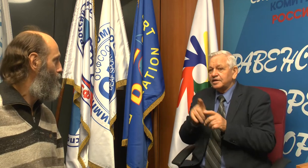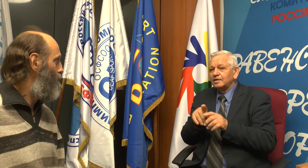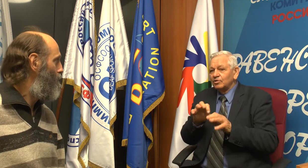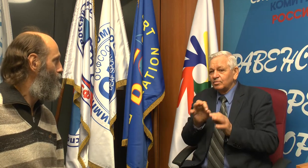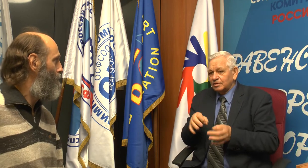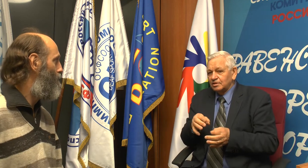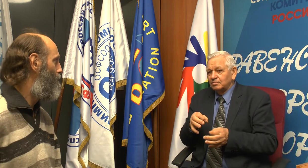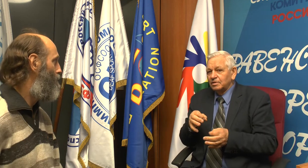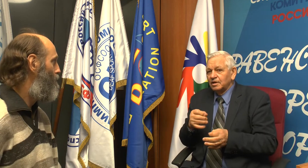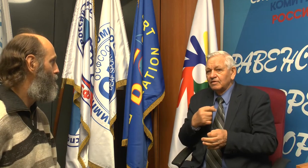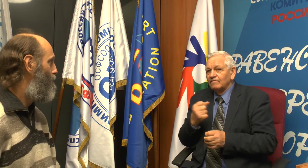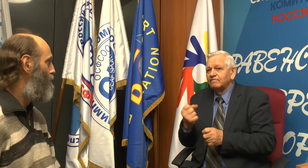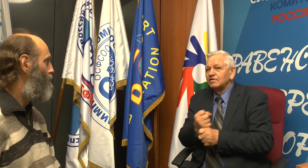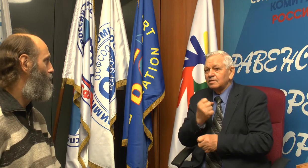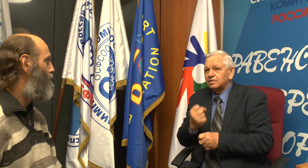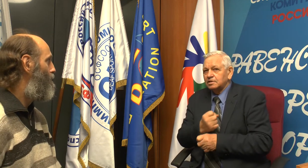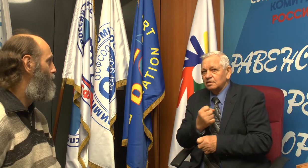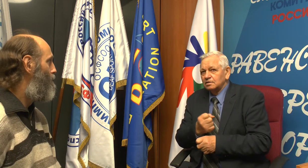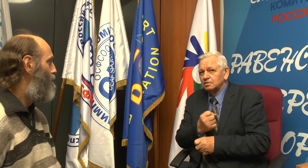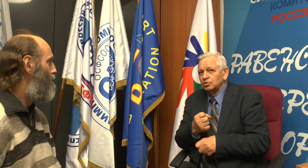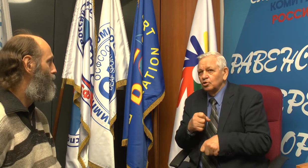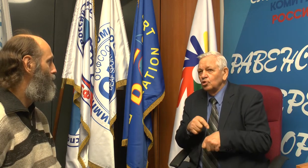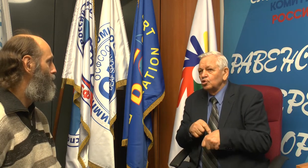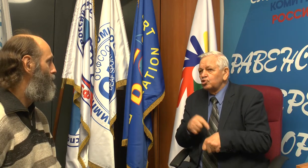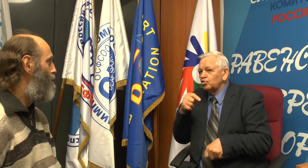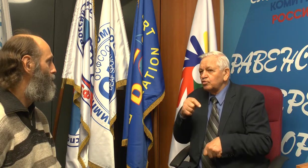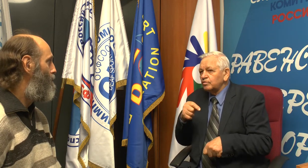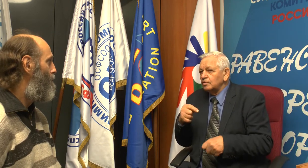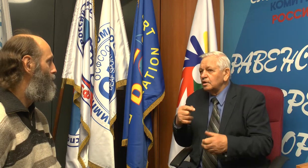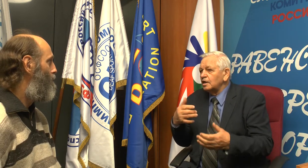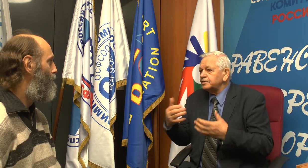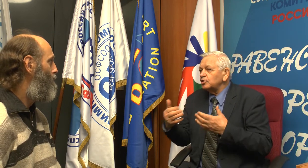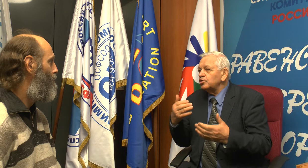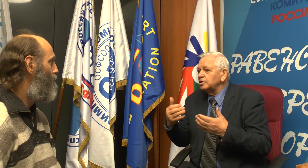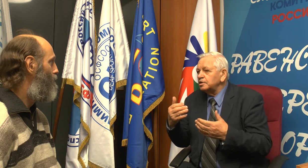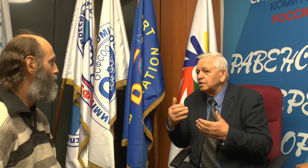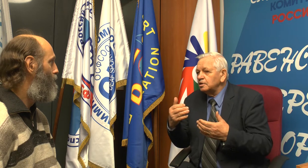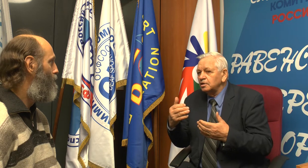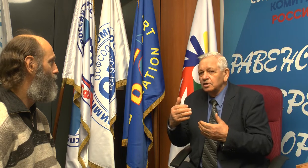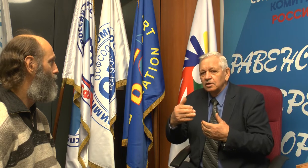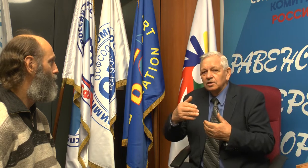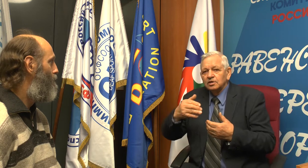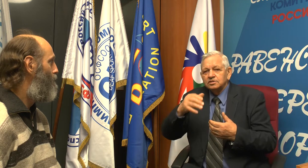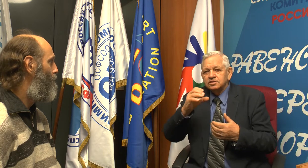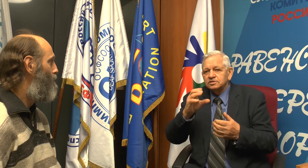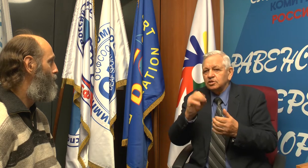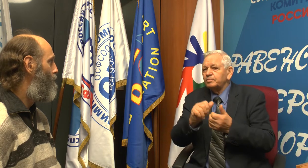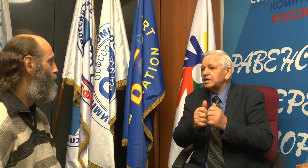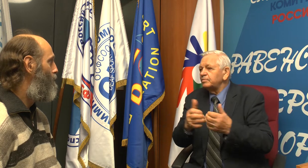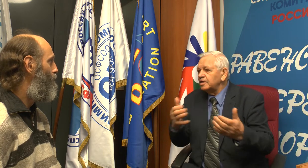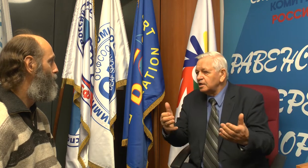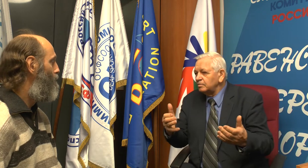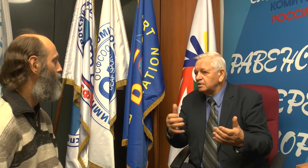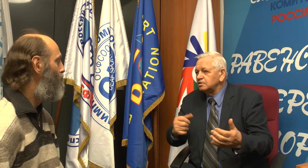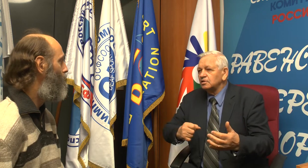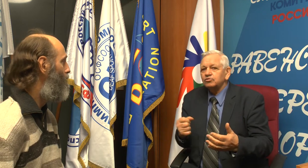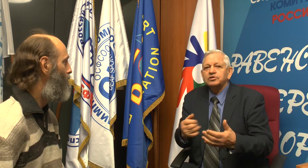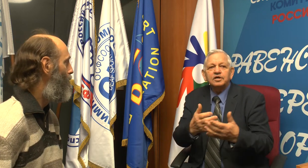таким образом выработал чувство отношений со спортсменами,